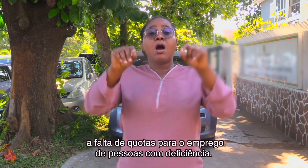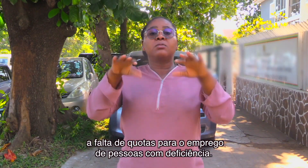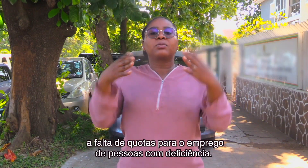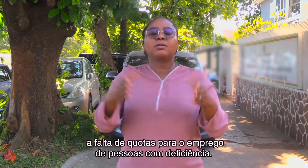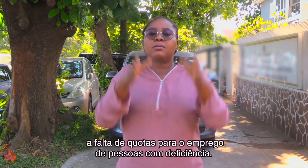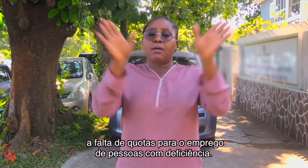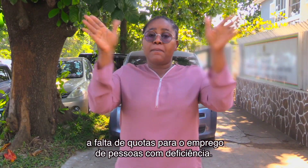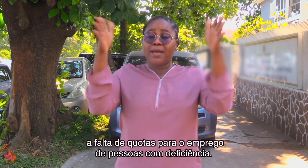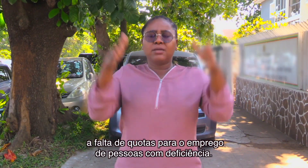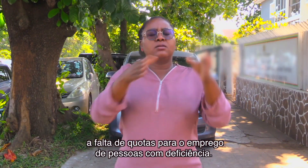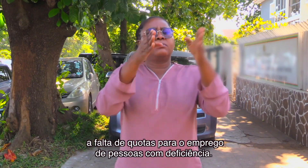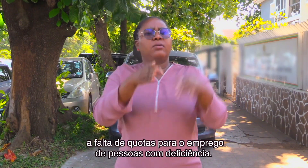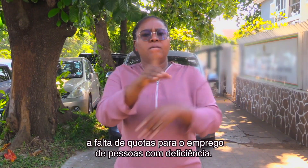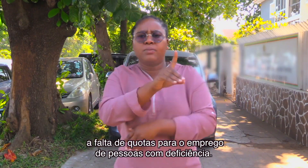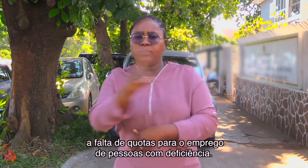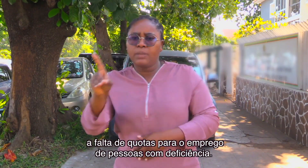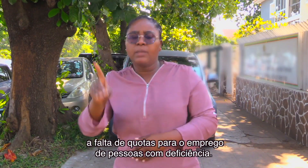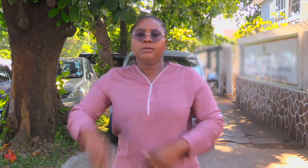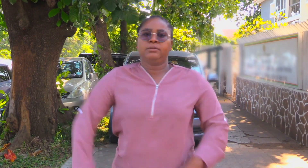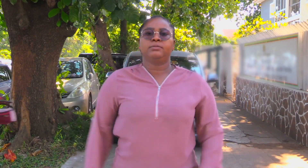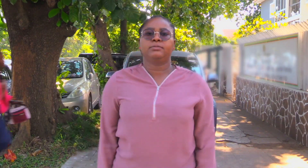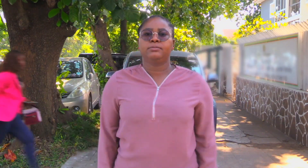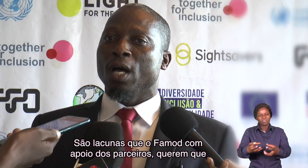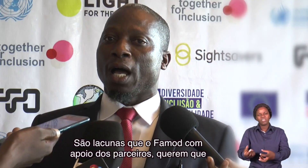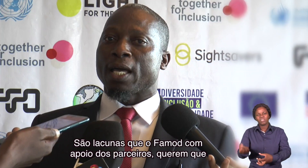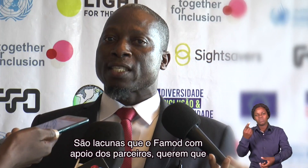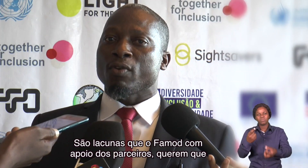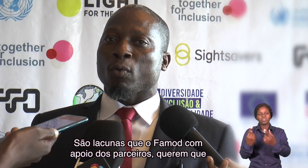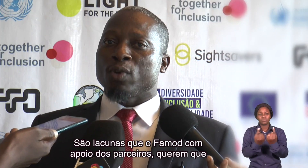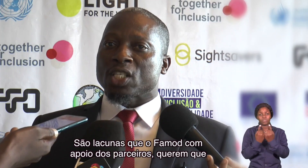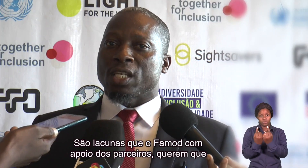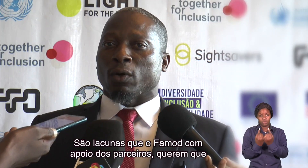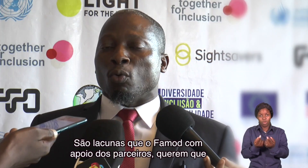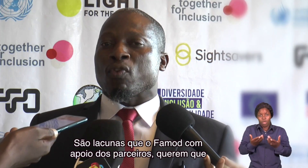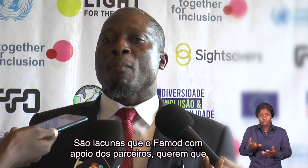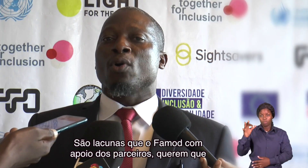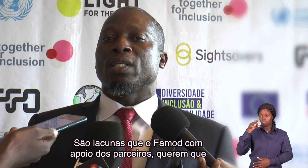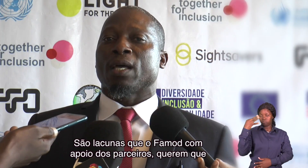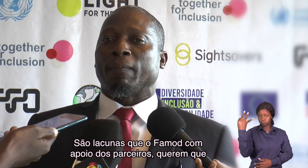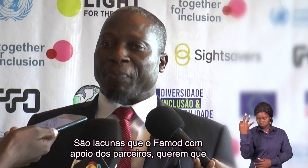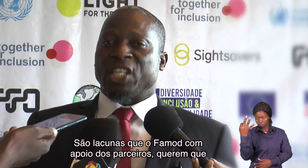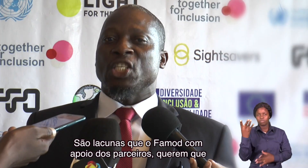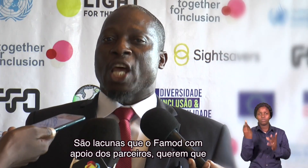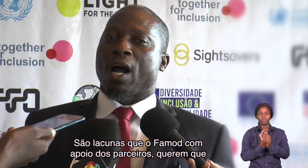emprego de pessoas com deficiência. São lacunas que o FAMOD, desde já,